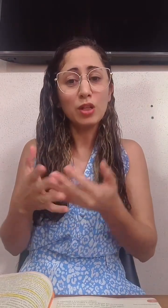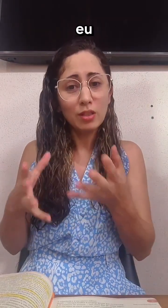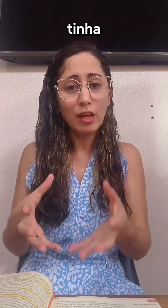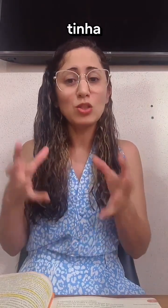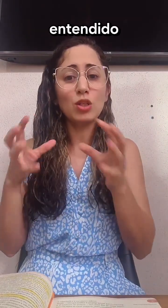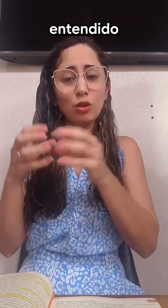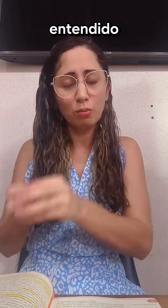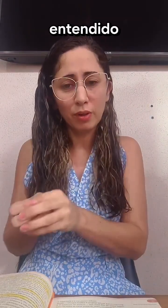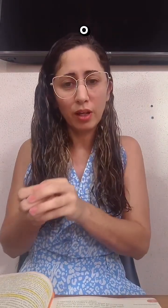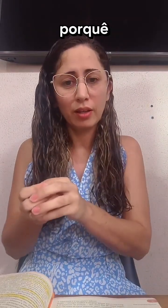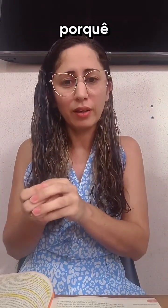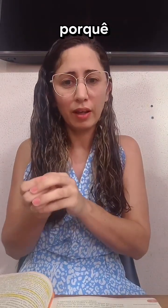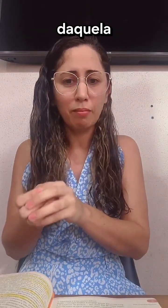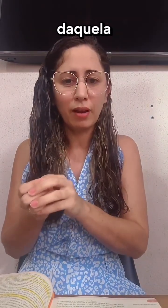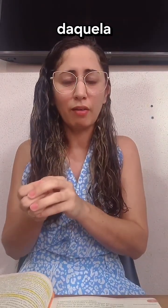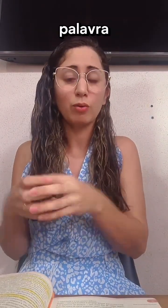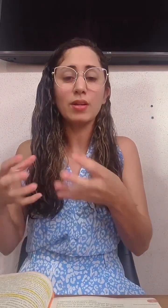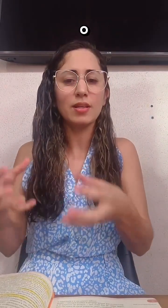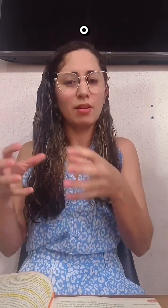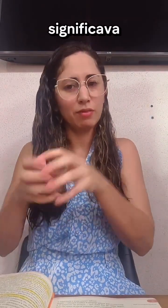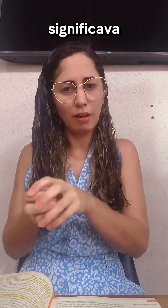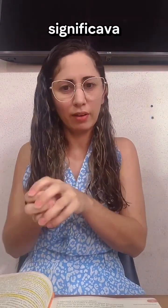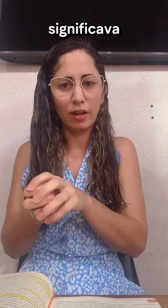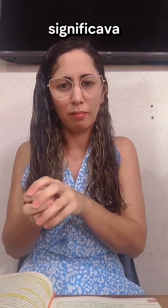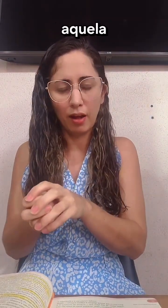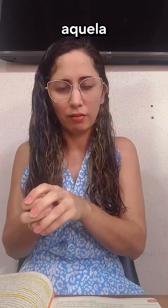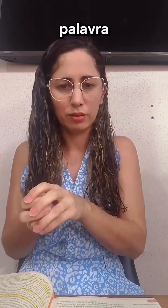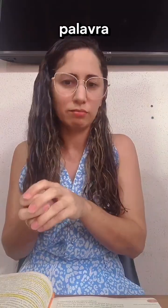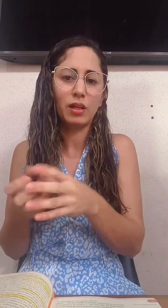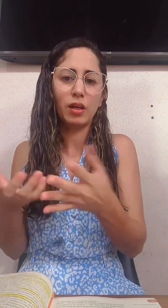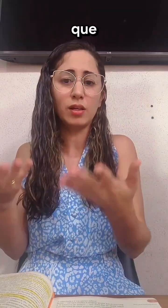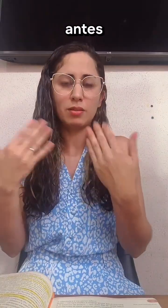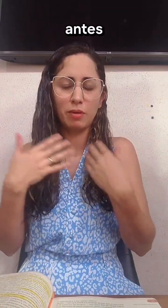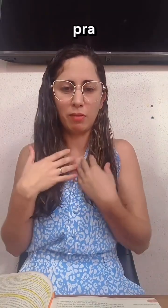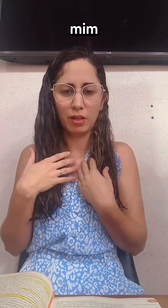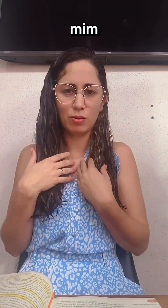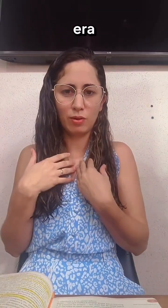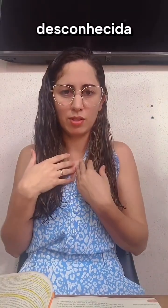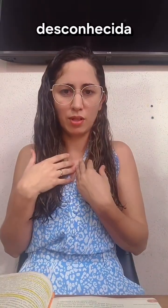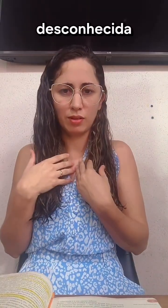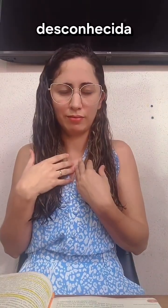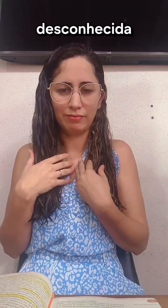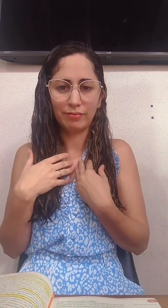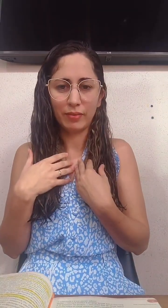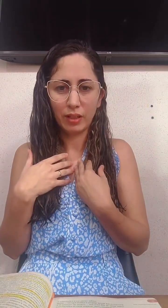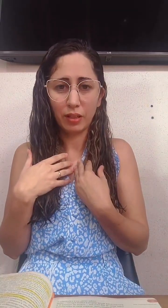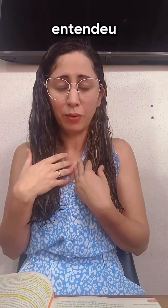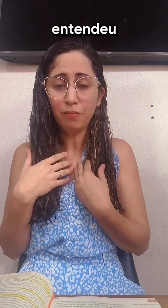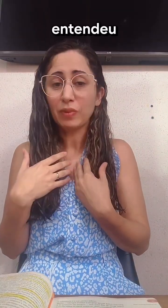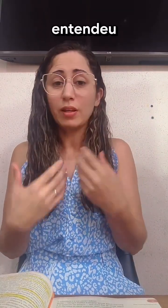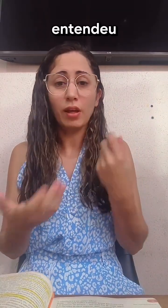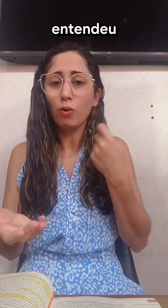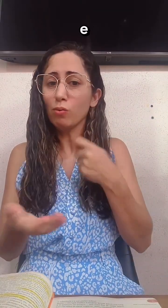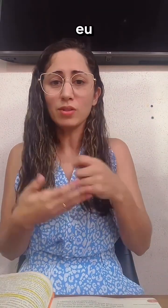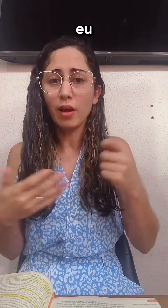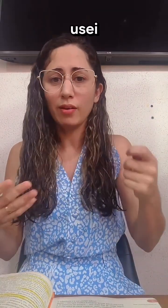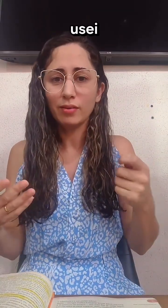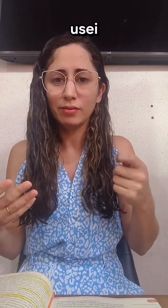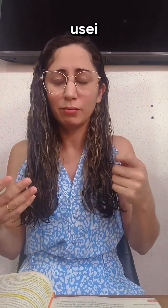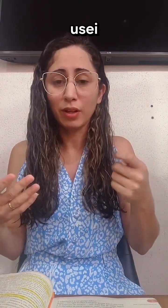tinha entendido o porquê daquela palavra, o que significava aquela palavra, que antes para mim era desconhecida. Entendeu? E eu usei, porque